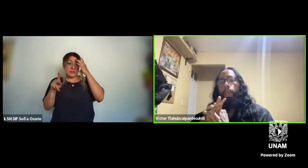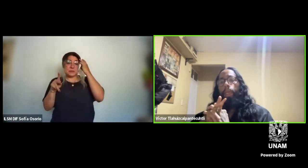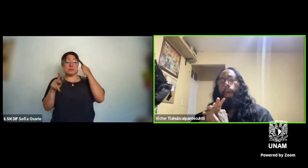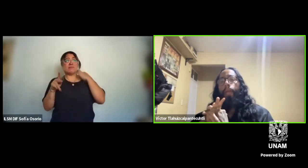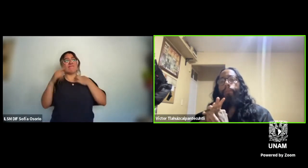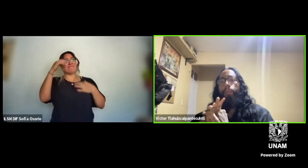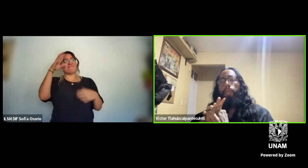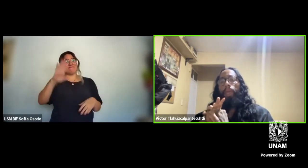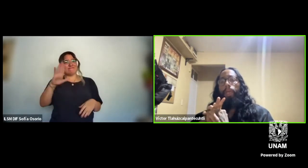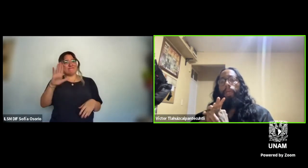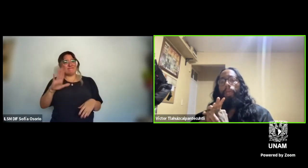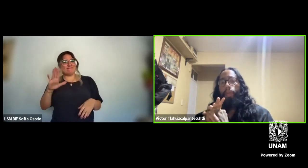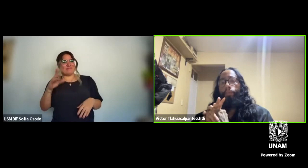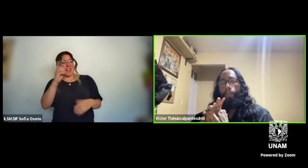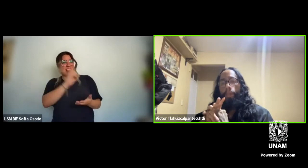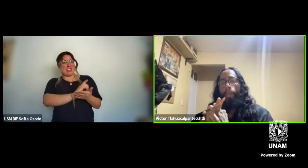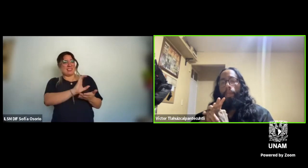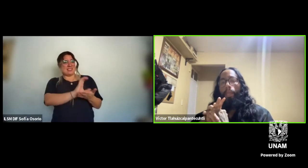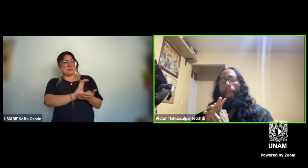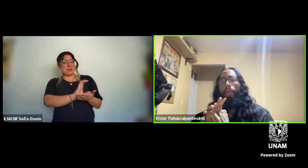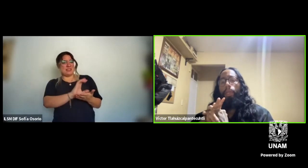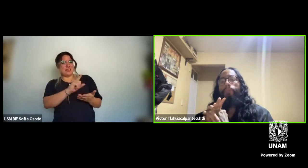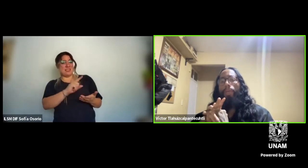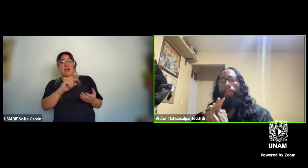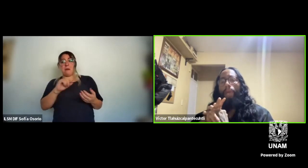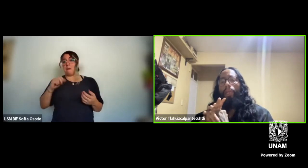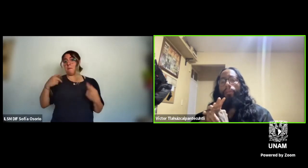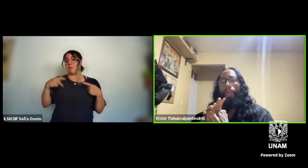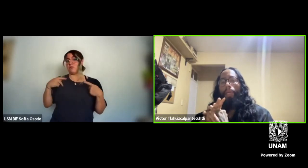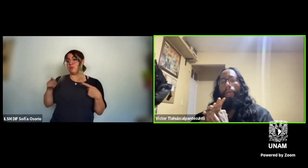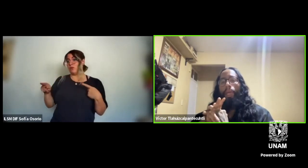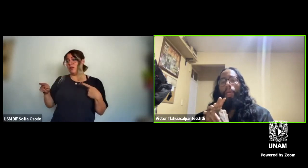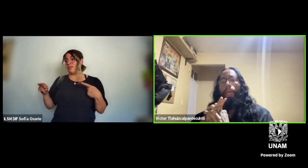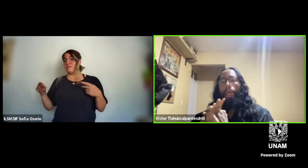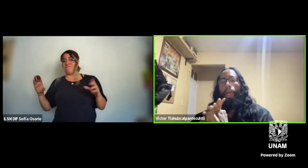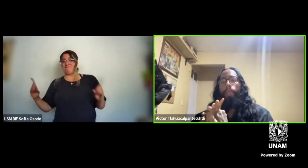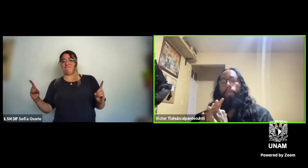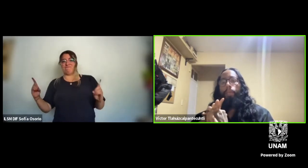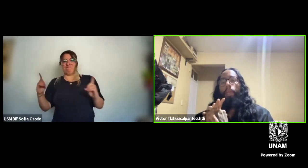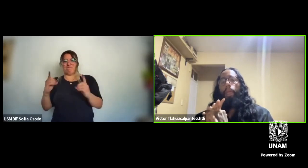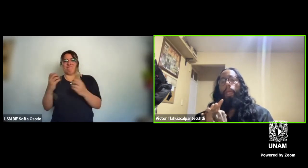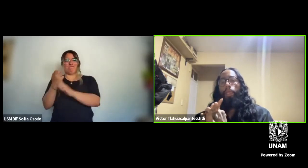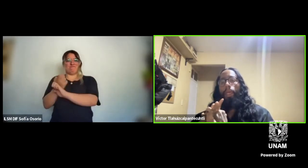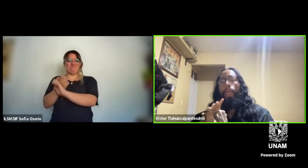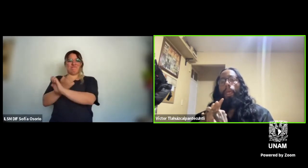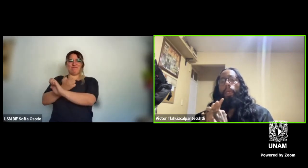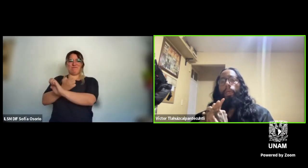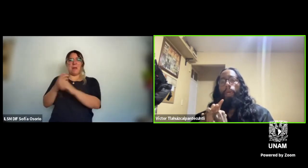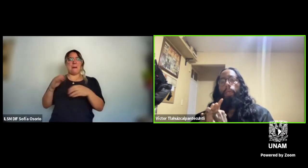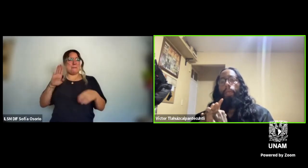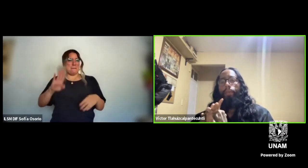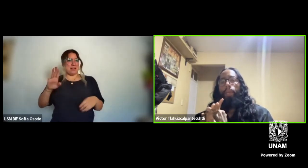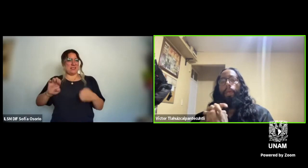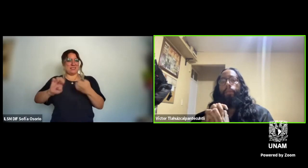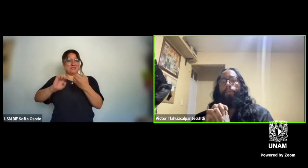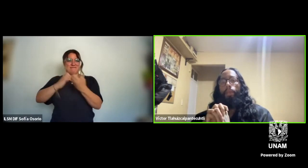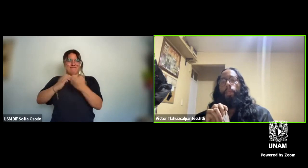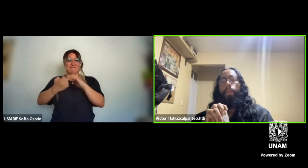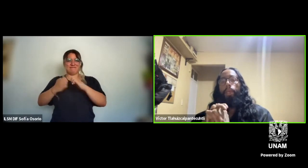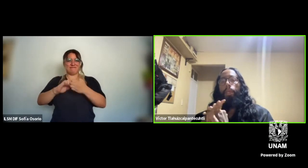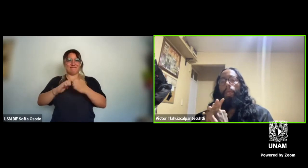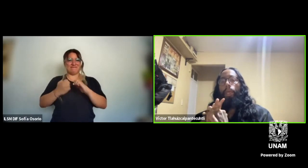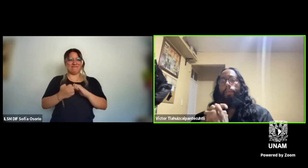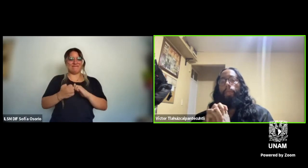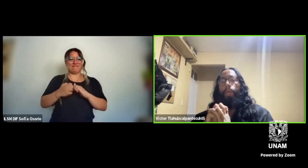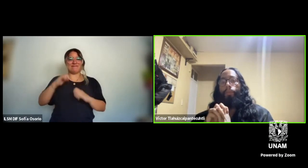no tengamos intereses en común. El sistema nos hace parecer que eso es lo que no tenemos en común,